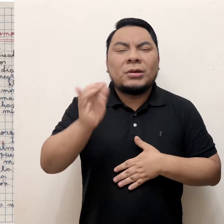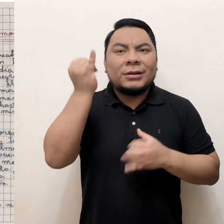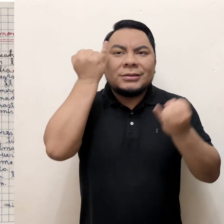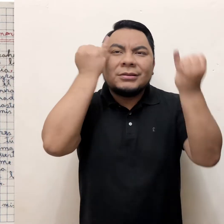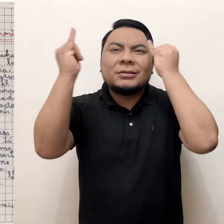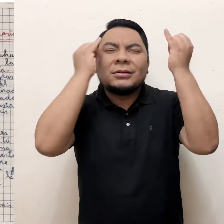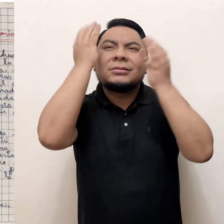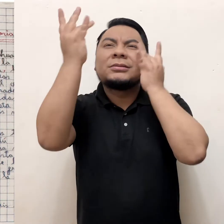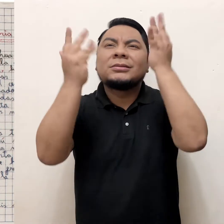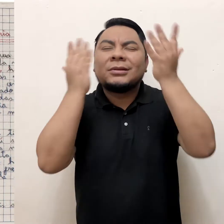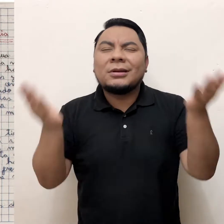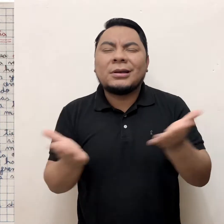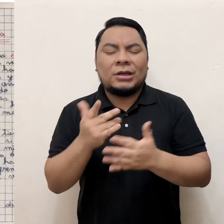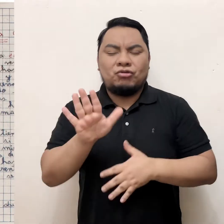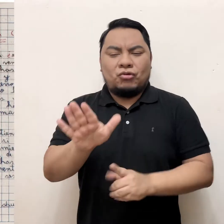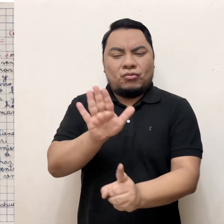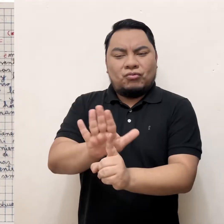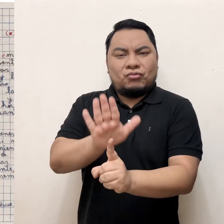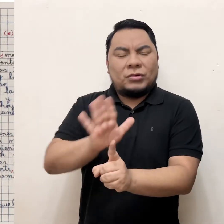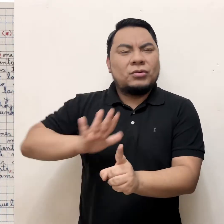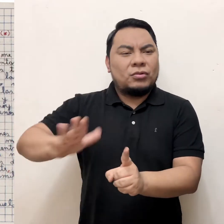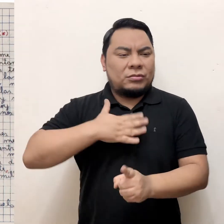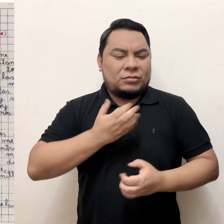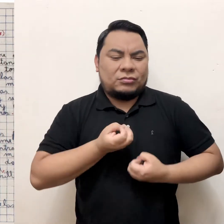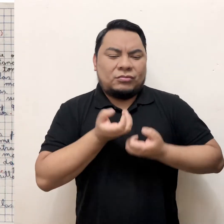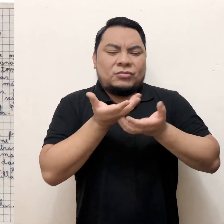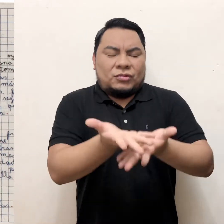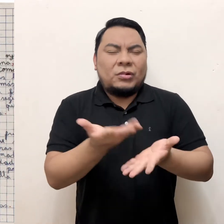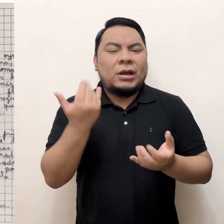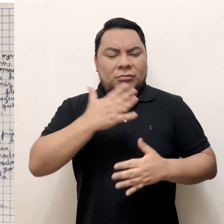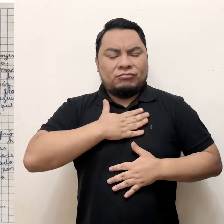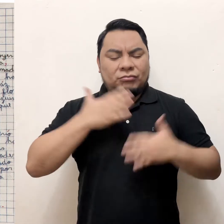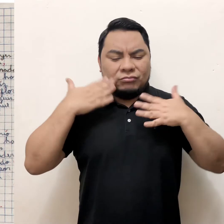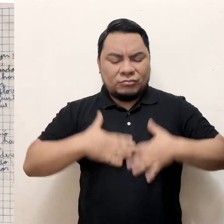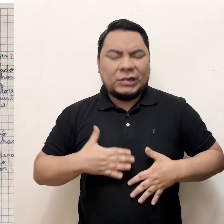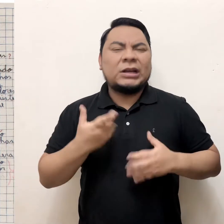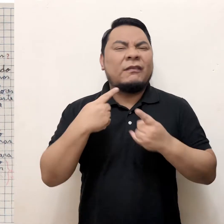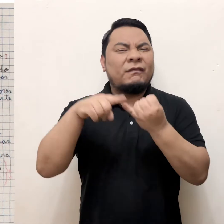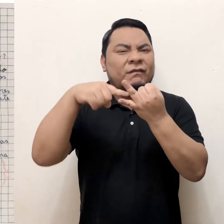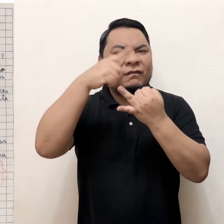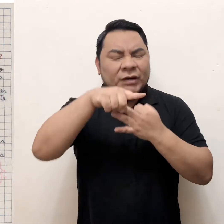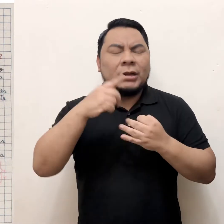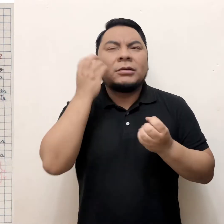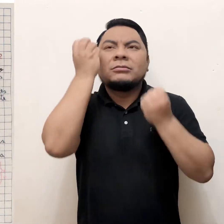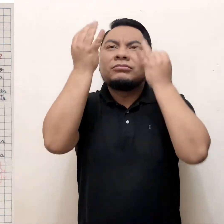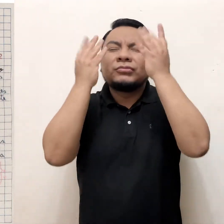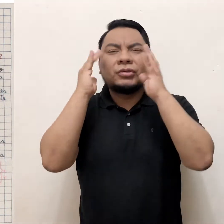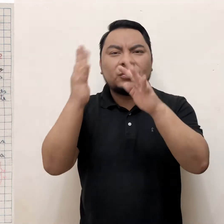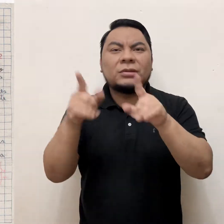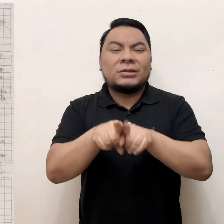y creatividad, nuestras manifestaciones lúdicas y estéticas, el crecimiento